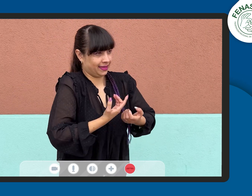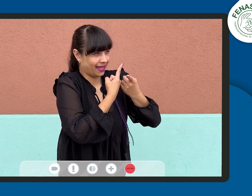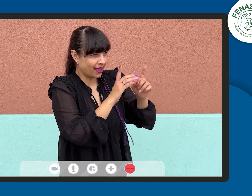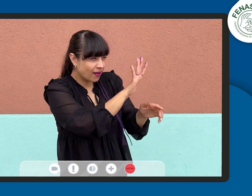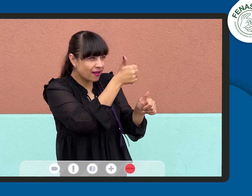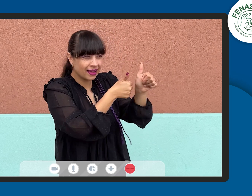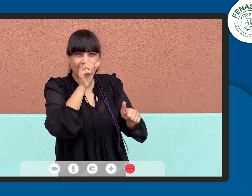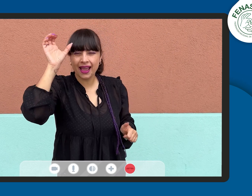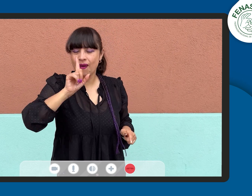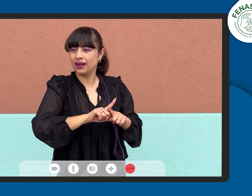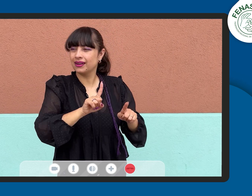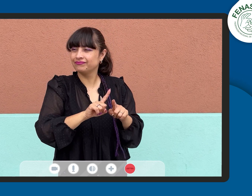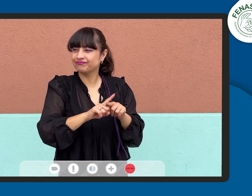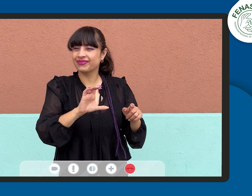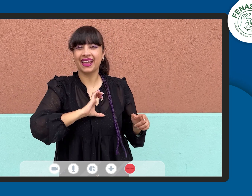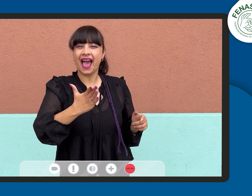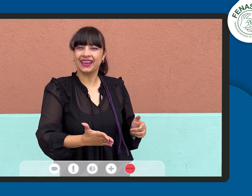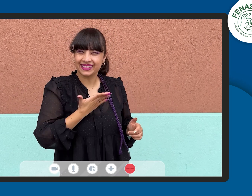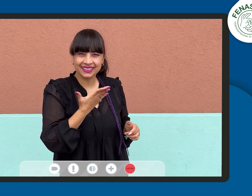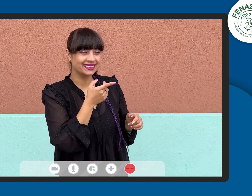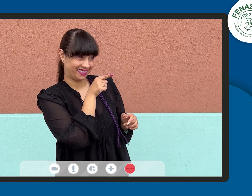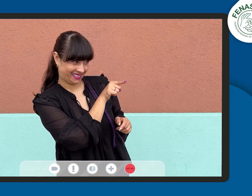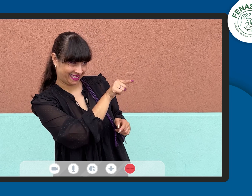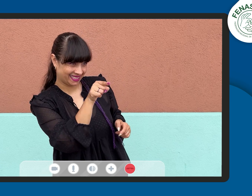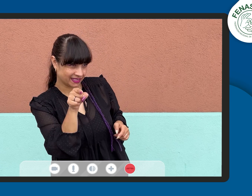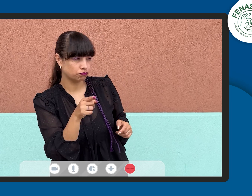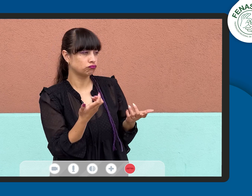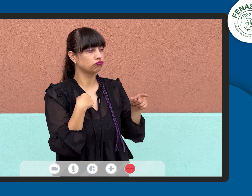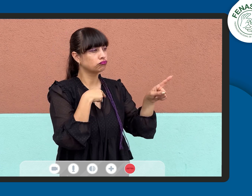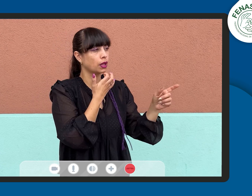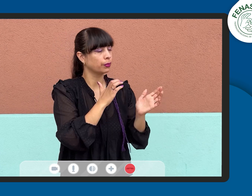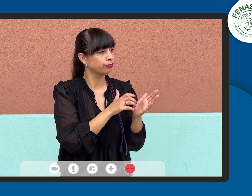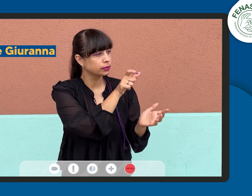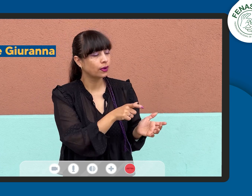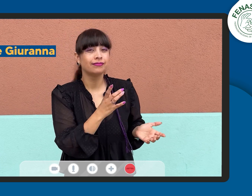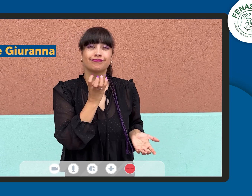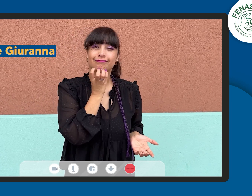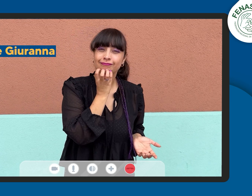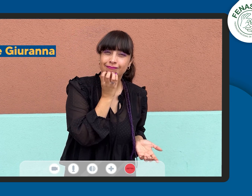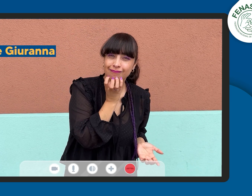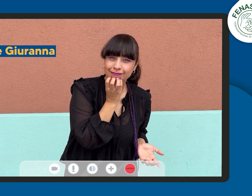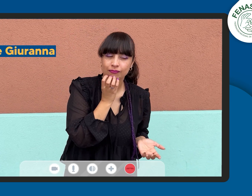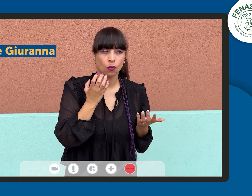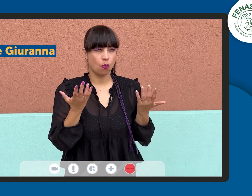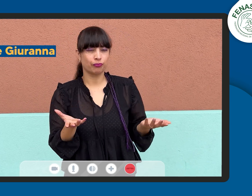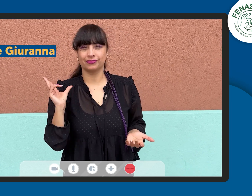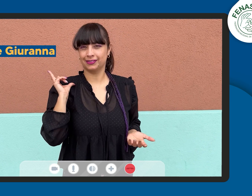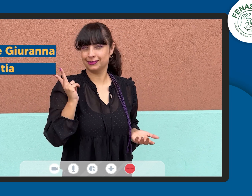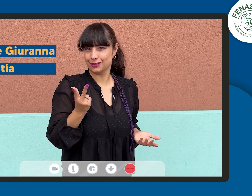su imaginación. ¿Cómo decirlo? Su característica personal. Por ejemplo, algunos sordos como Giuseppe